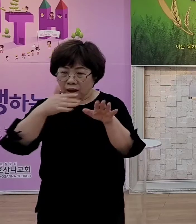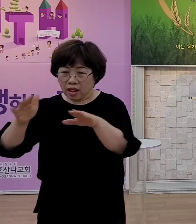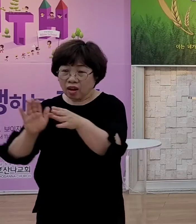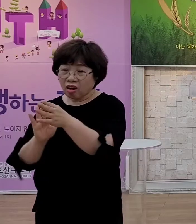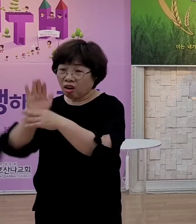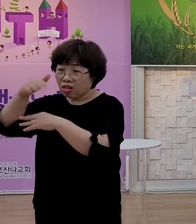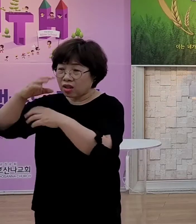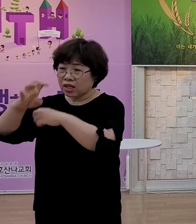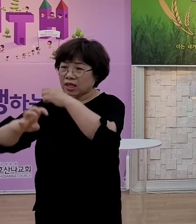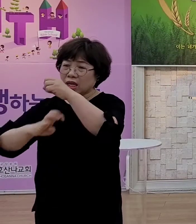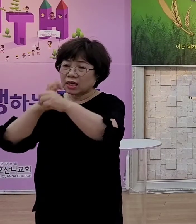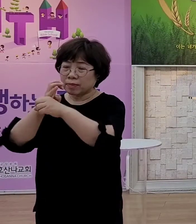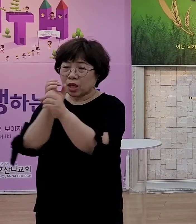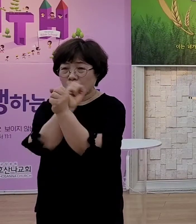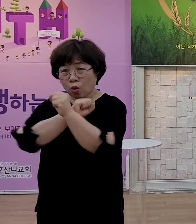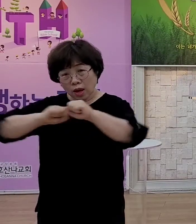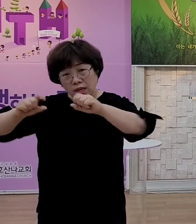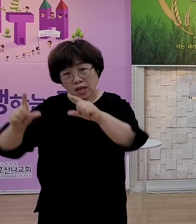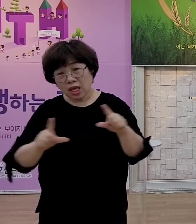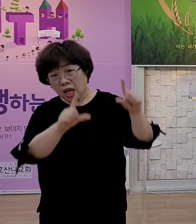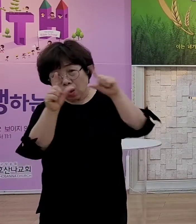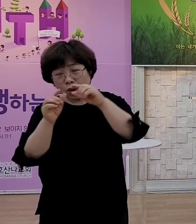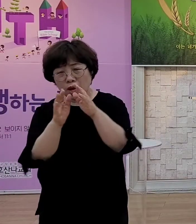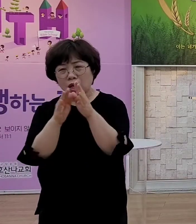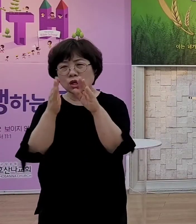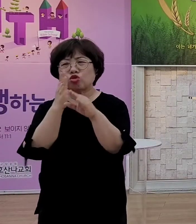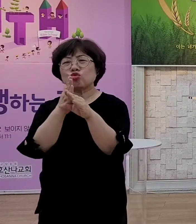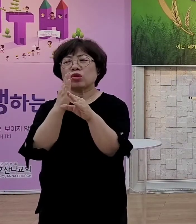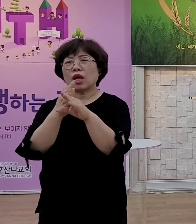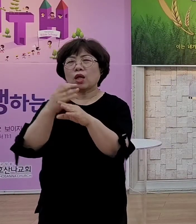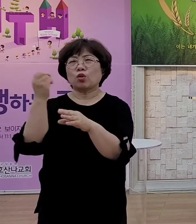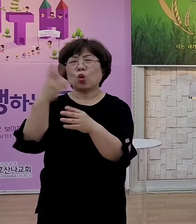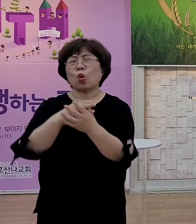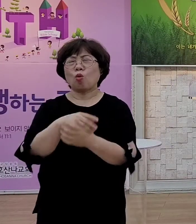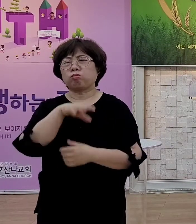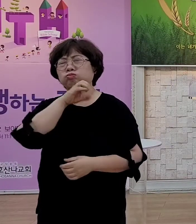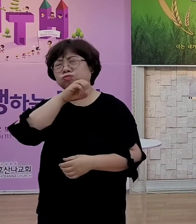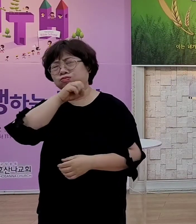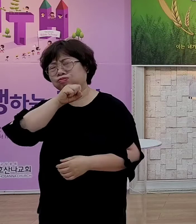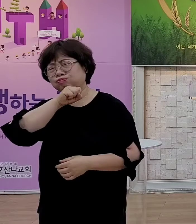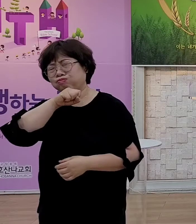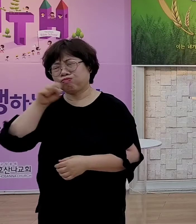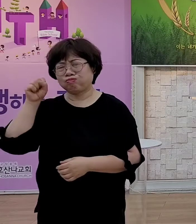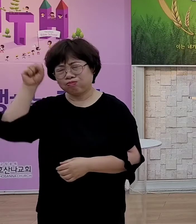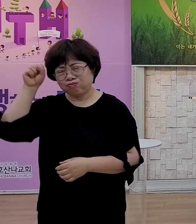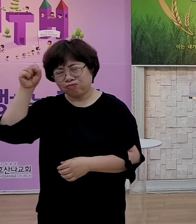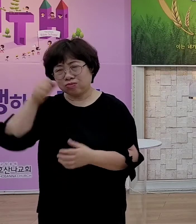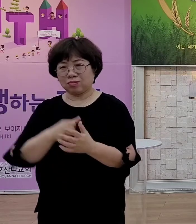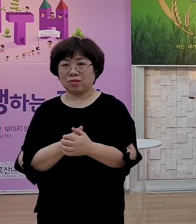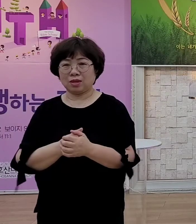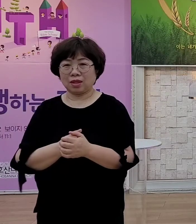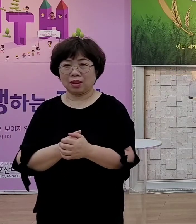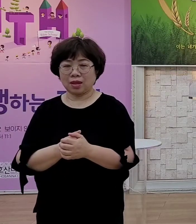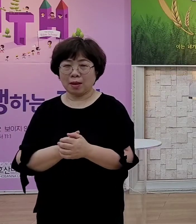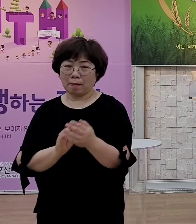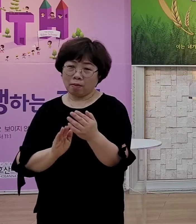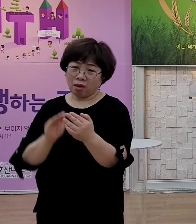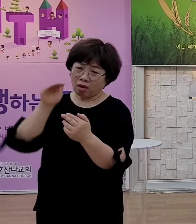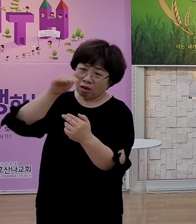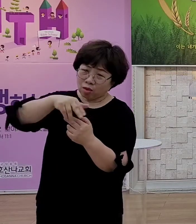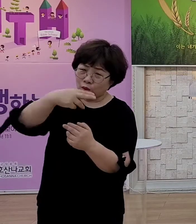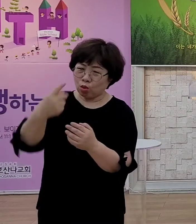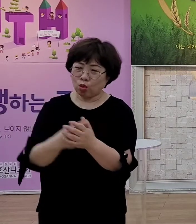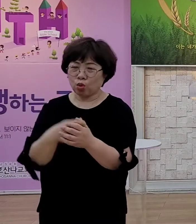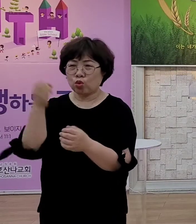거죠. 아니 하나님께서 가라 했는데 아니 어떻게 홍해를 주시냐는 거예요. 못 갈 줄 알았는데 어쨌든 불평했던 말았던